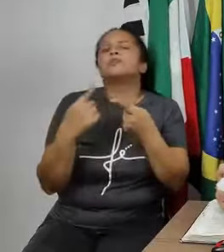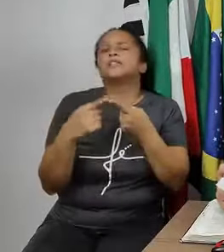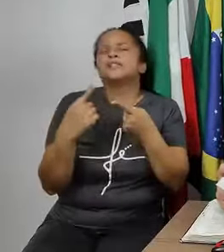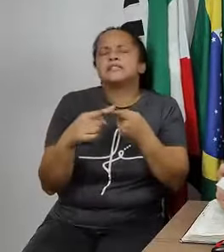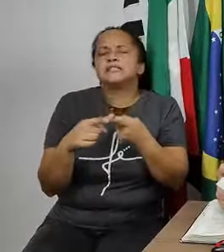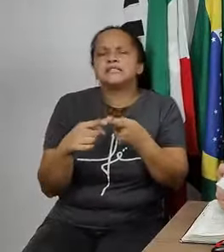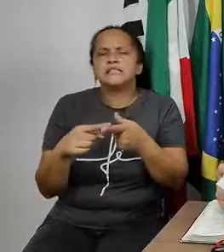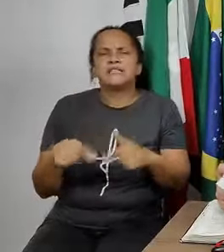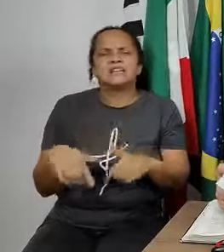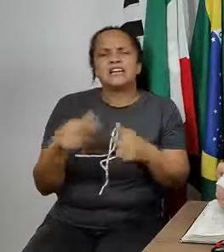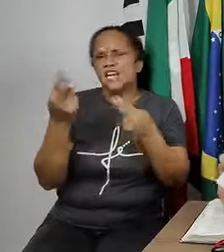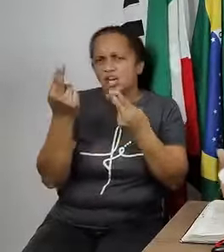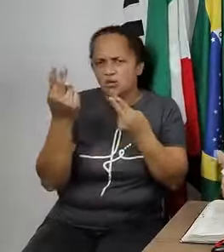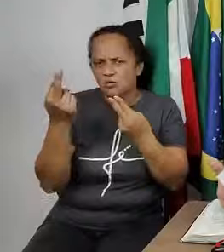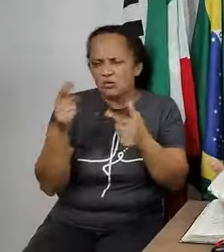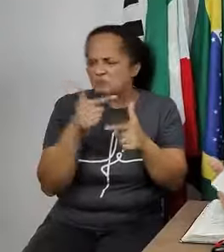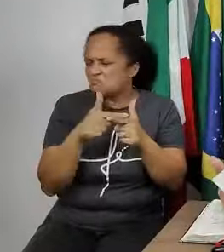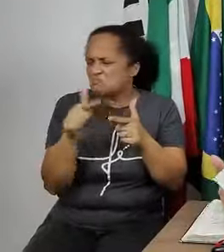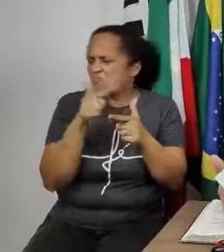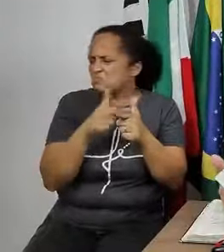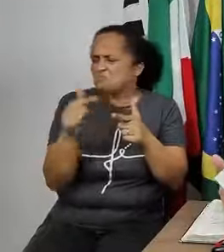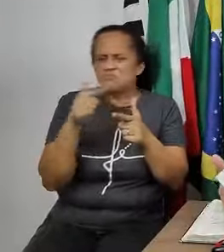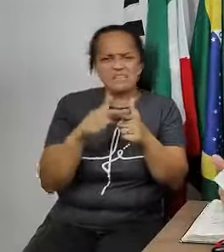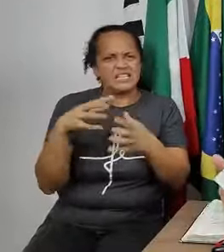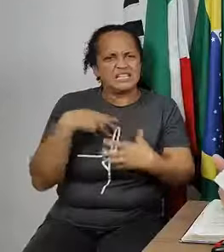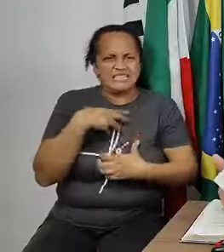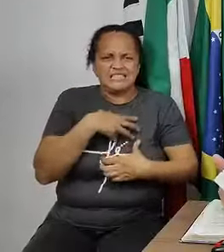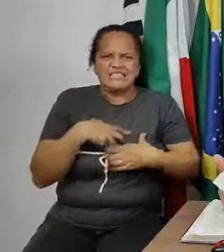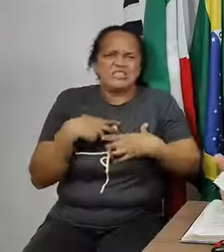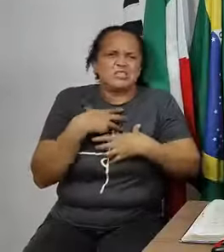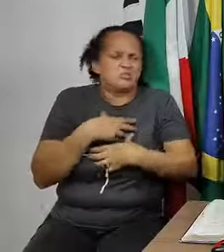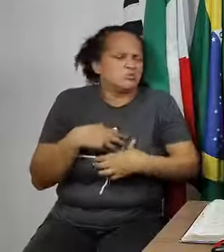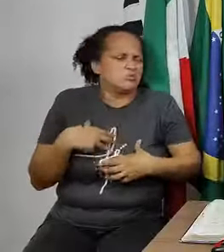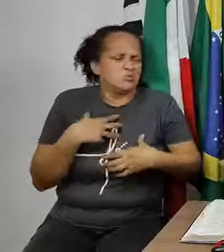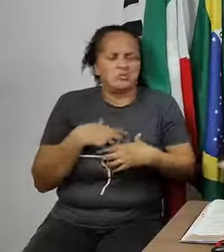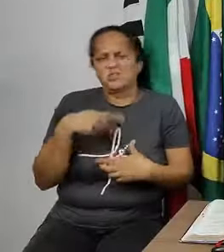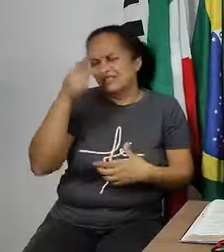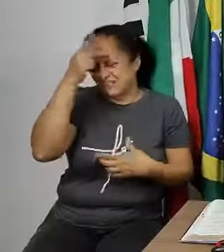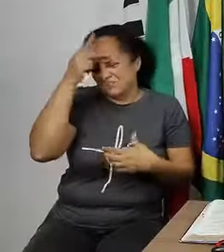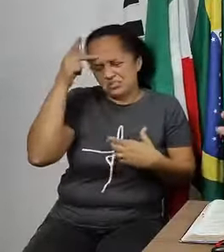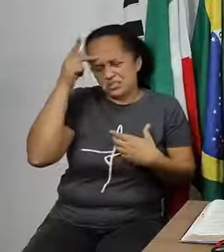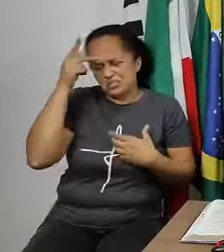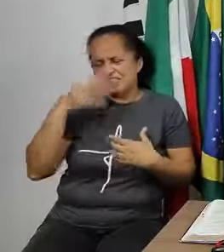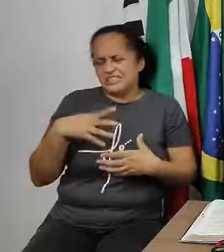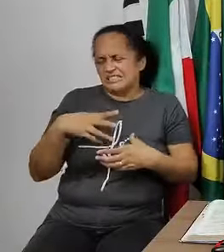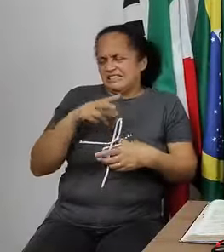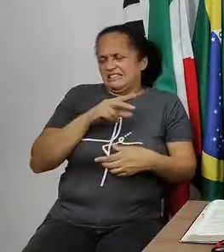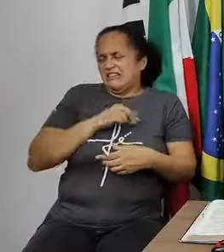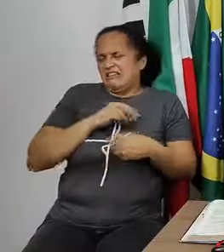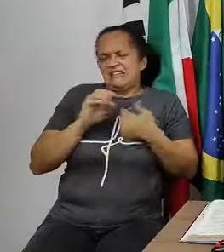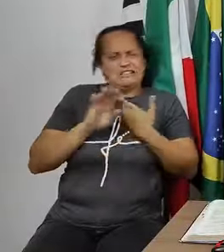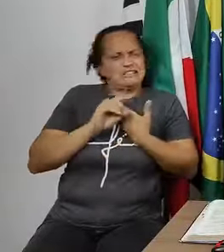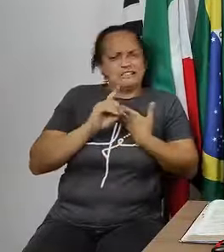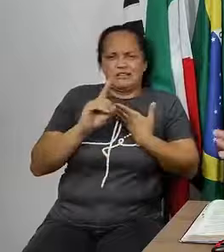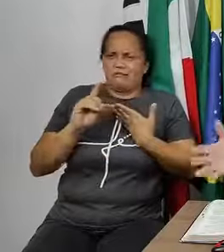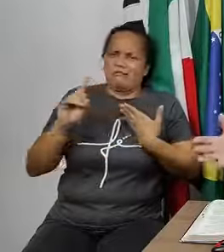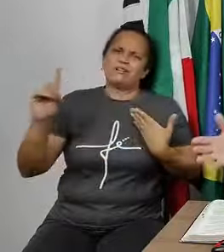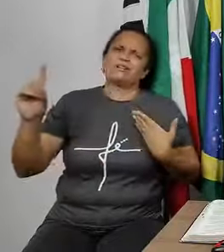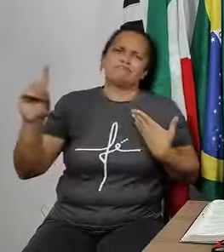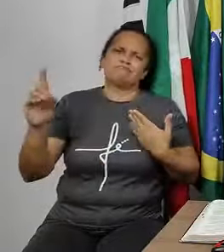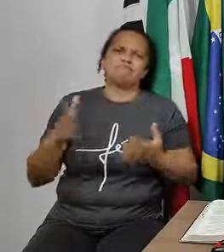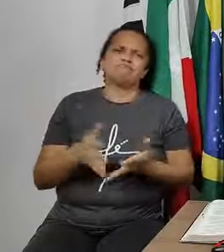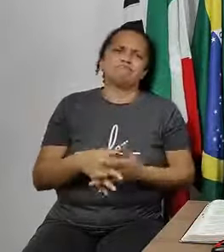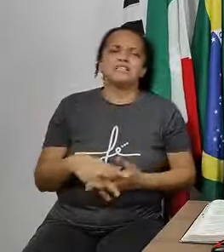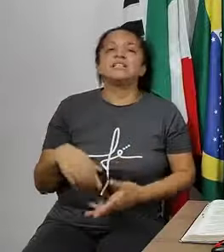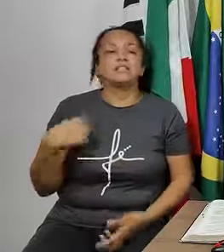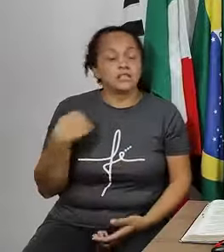a perseguição por causa da palavra, ele logo se escandaliza. E a gente tem visto